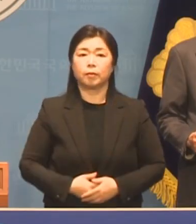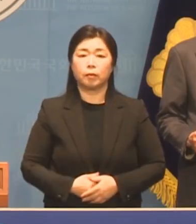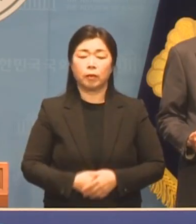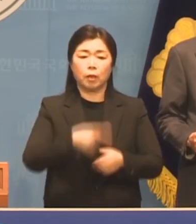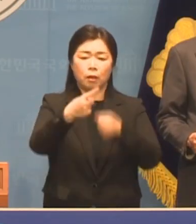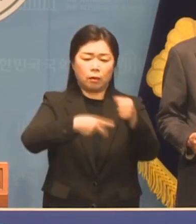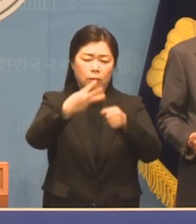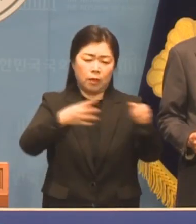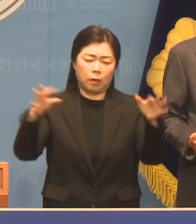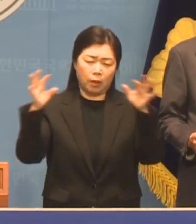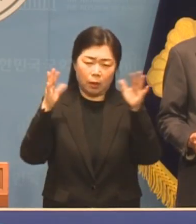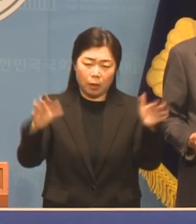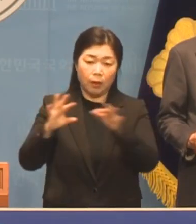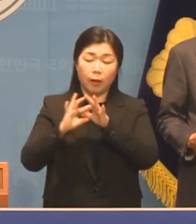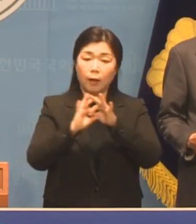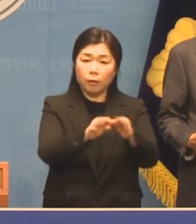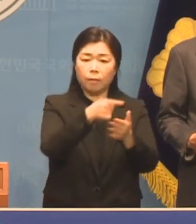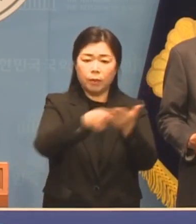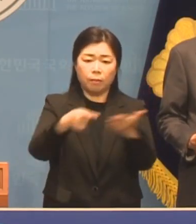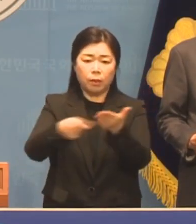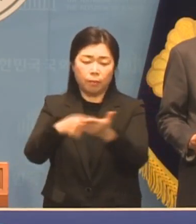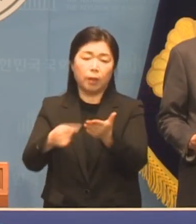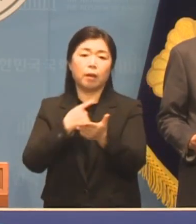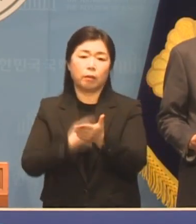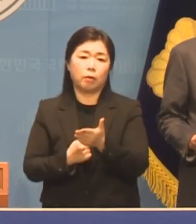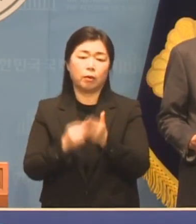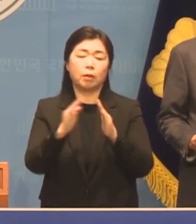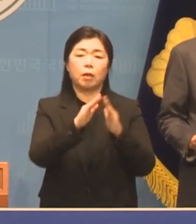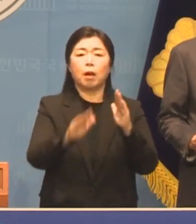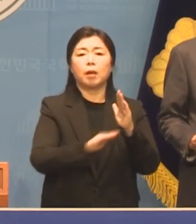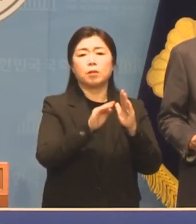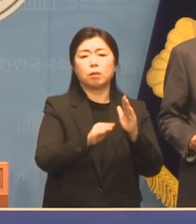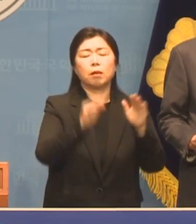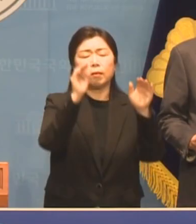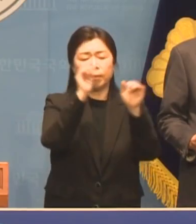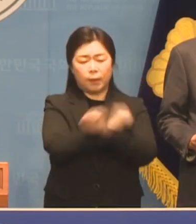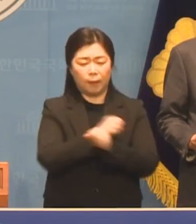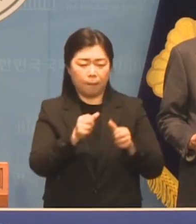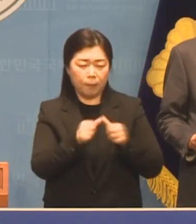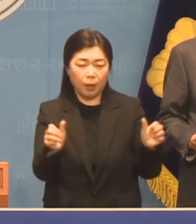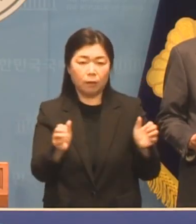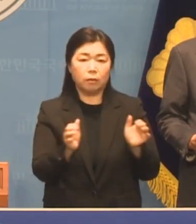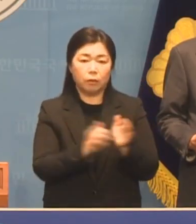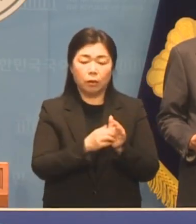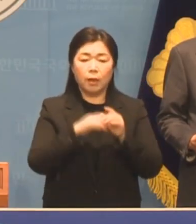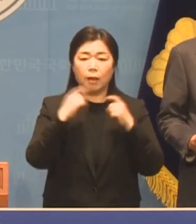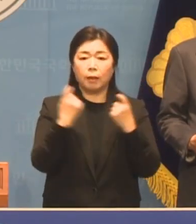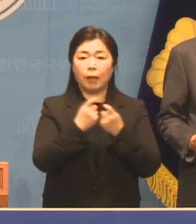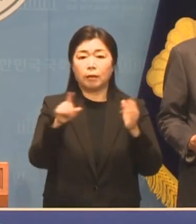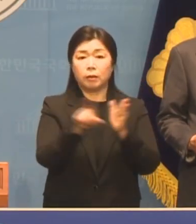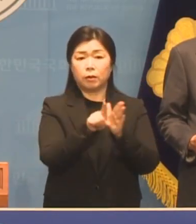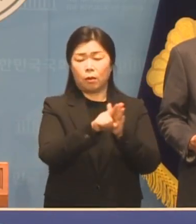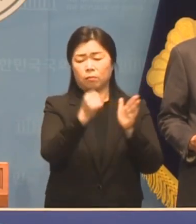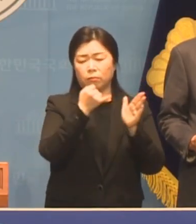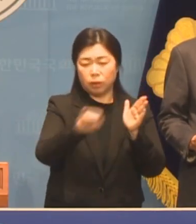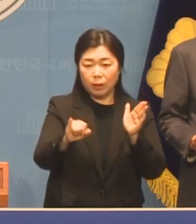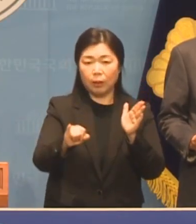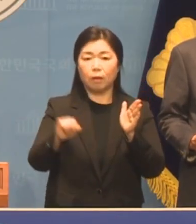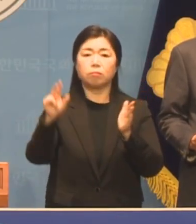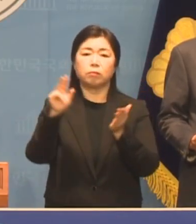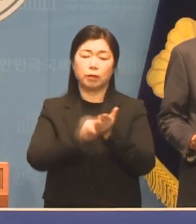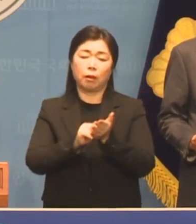수년 동안 지속적인 피해를 입은 피해자들의 가정은 파탄되었고 개인 신용 불량자로